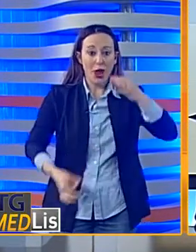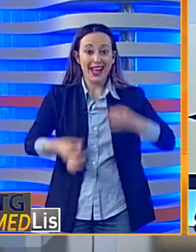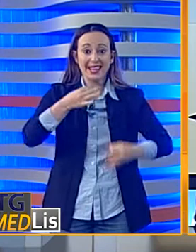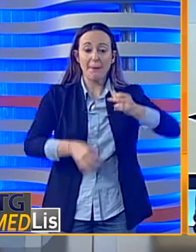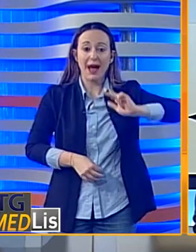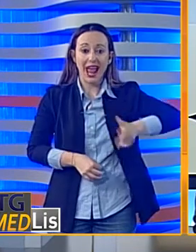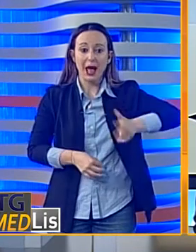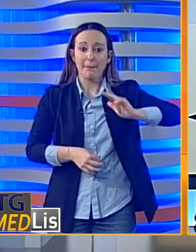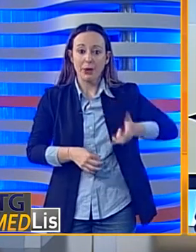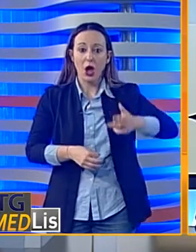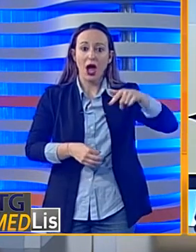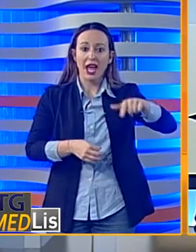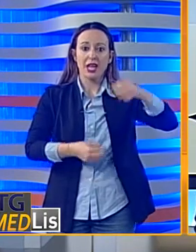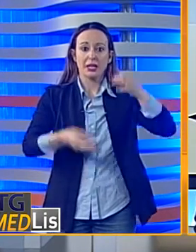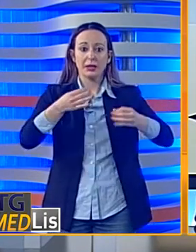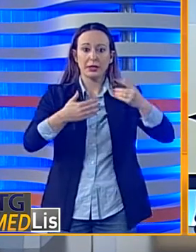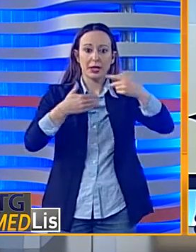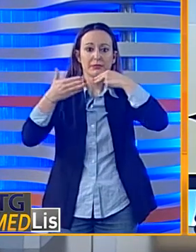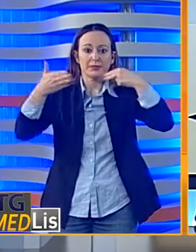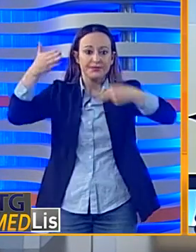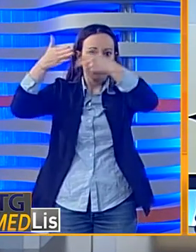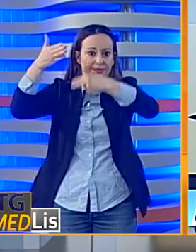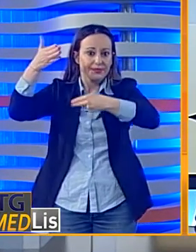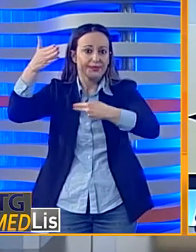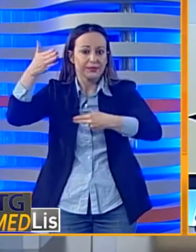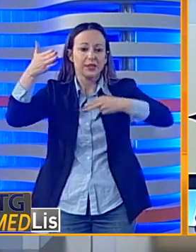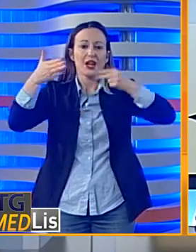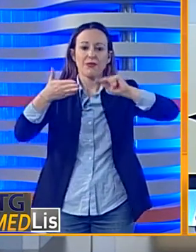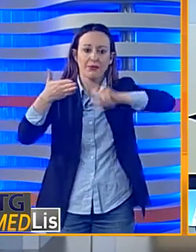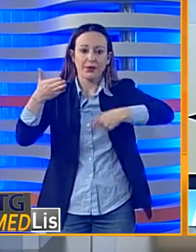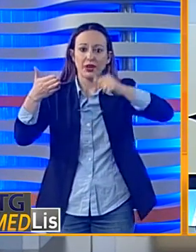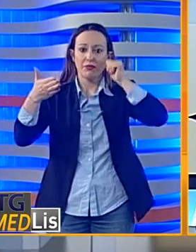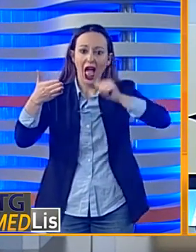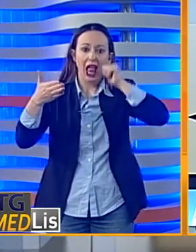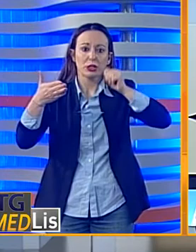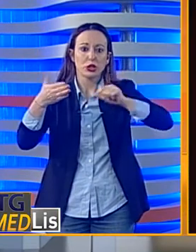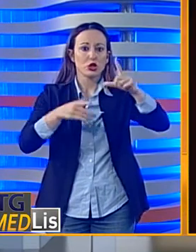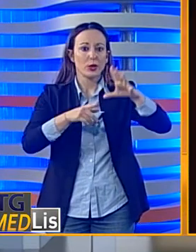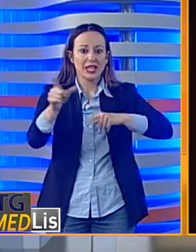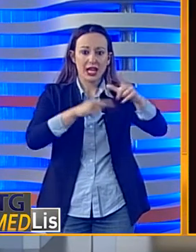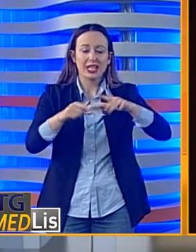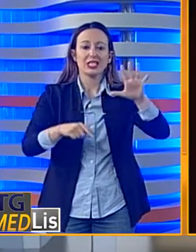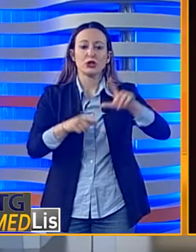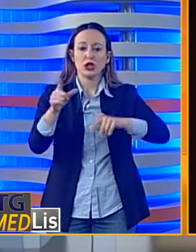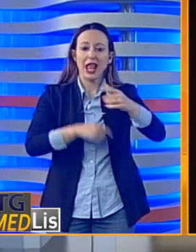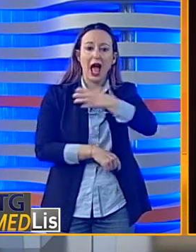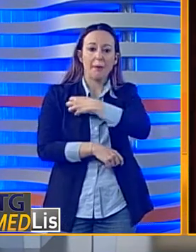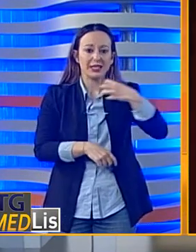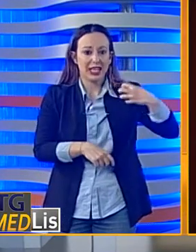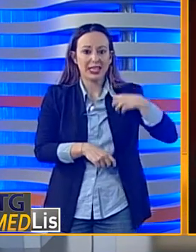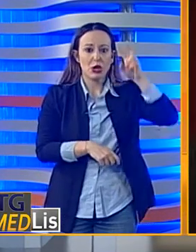La Procura di Palermo ha inserito agli atti del processo sulle firme false del Movimento 5 Stelle per le amministrative